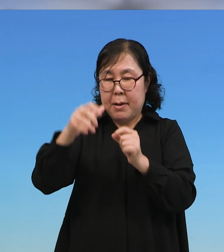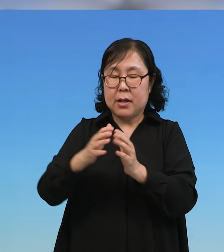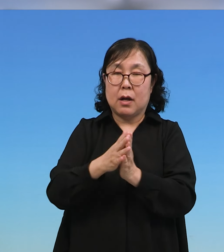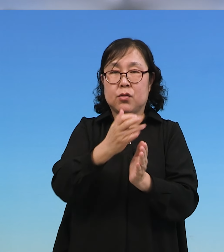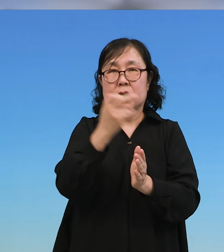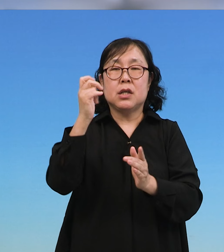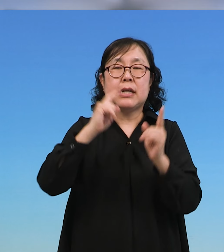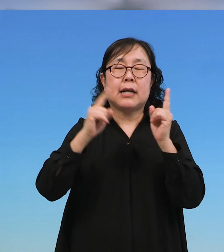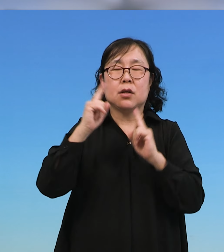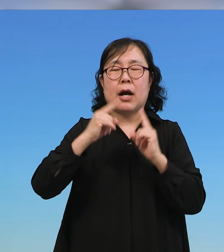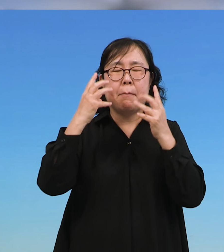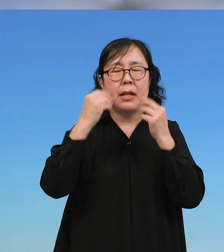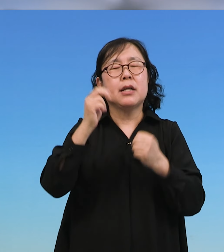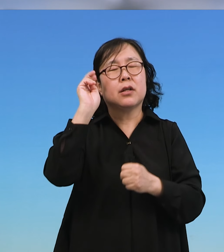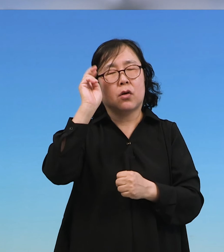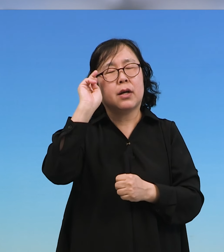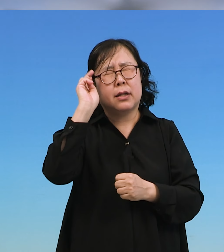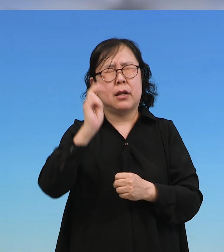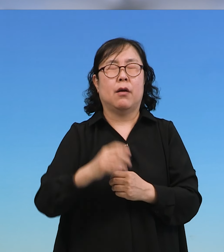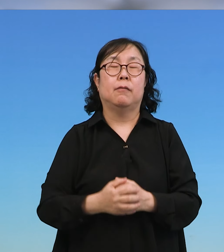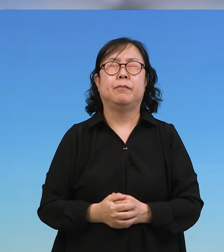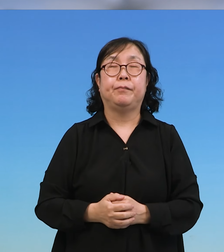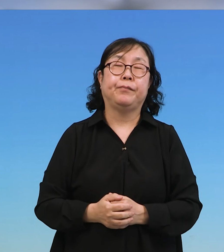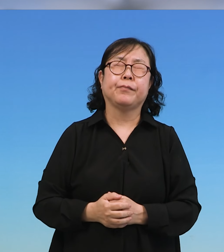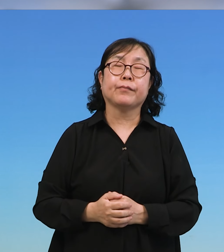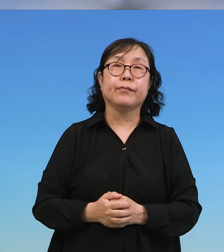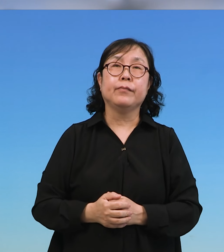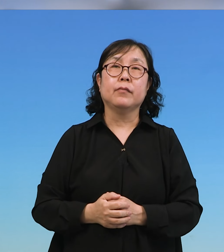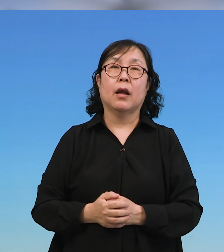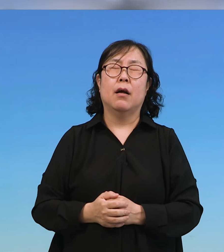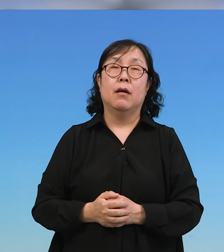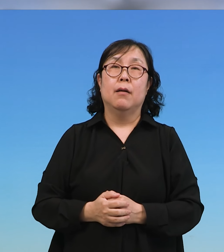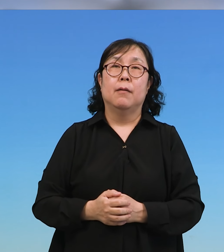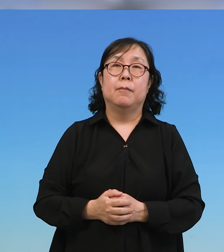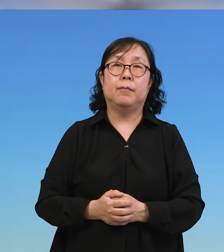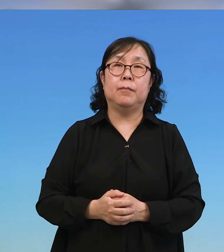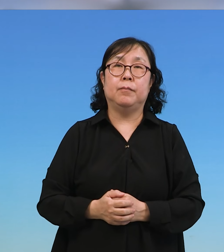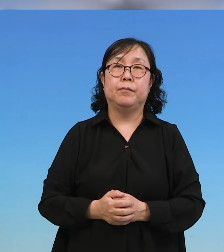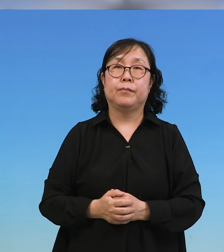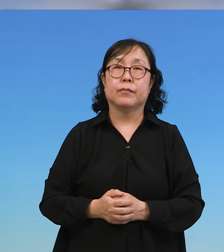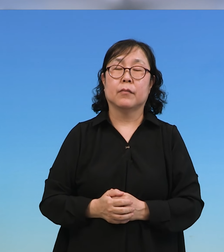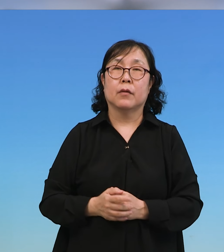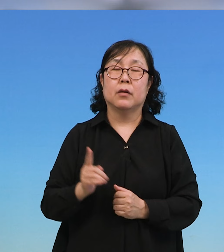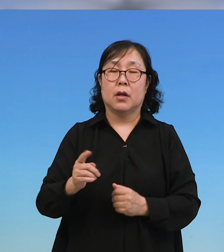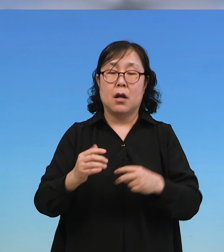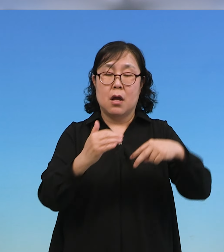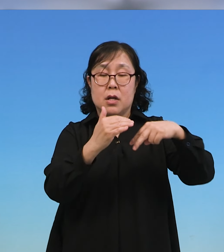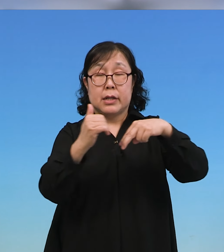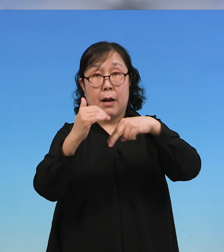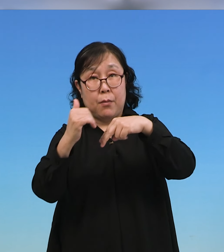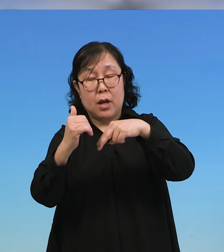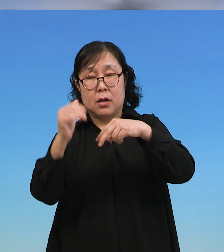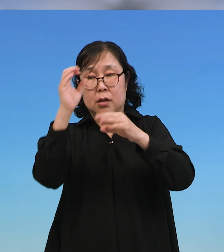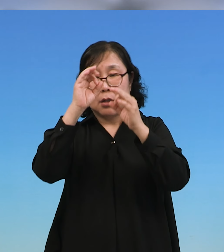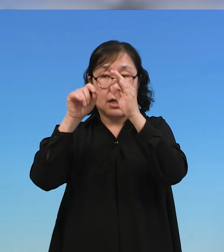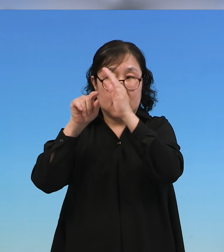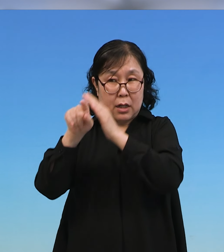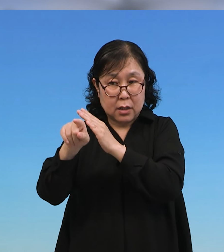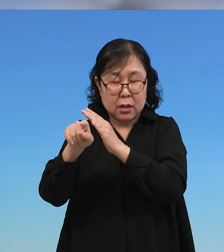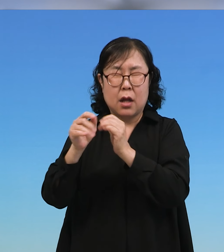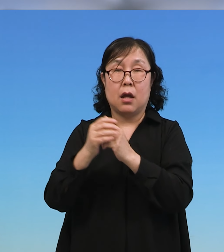거절감이 있었겠냐고요. 이런 상함을 가지고 사무엘을 찾아갔는데,